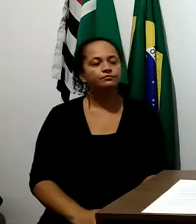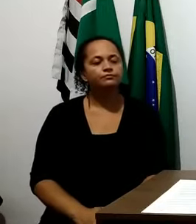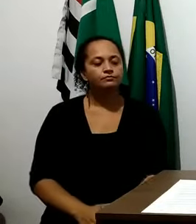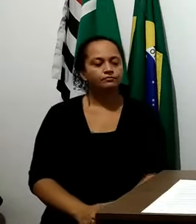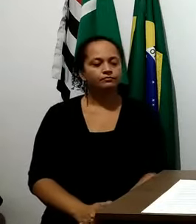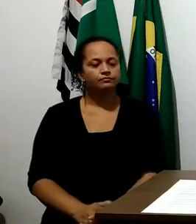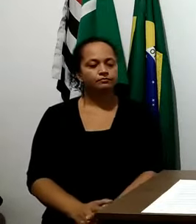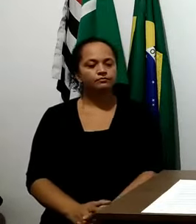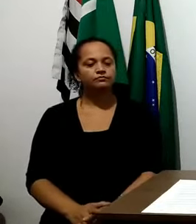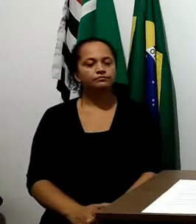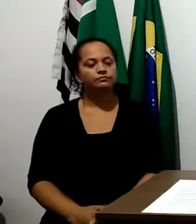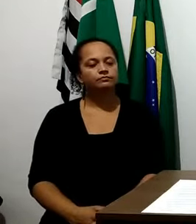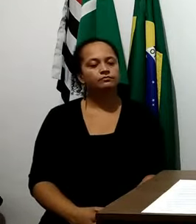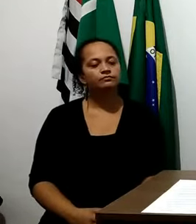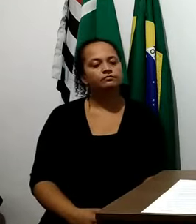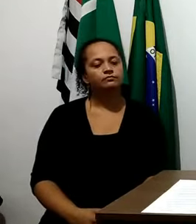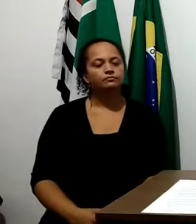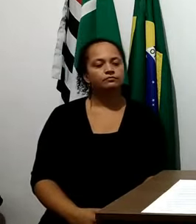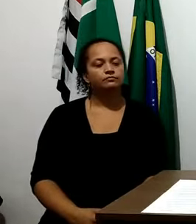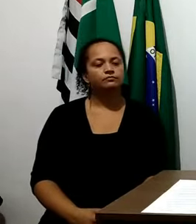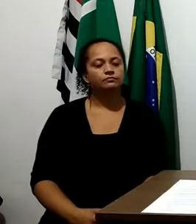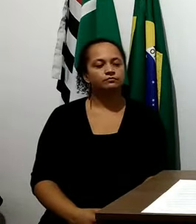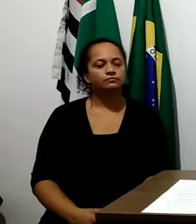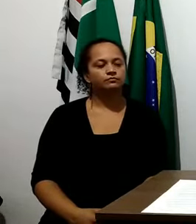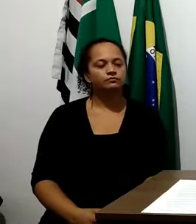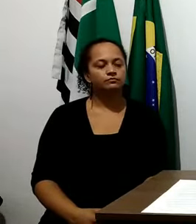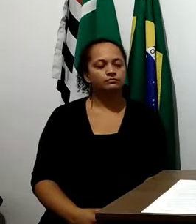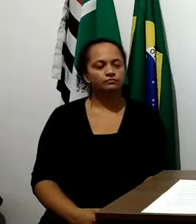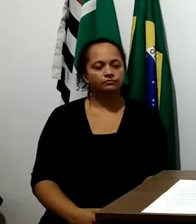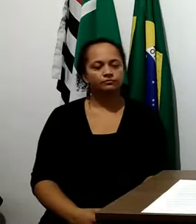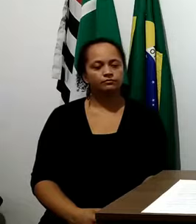capítulo 2, versículo 4.